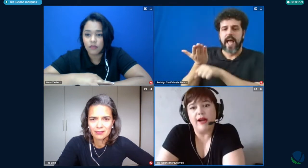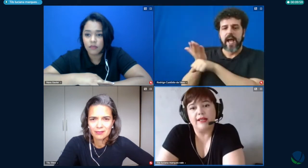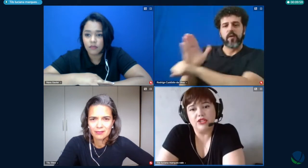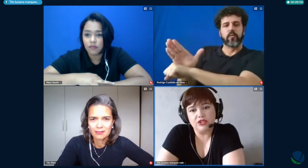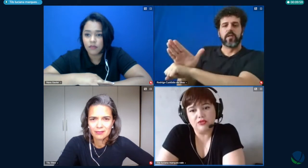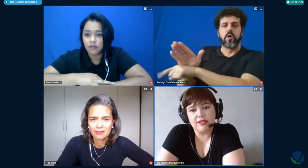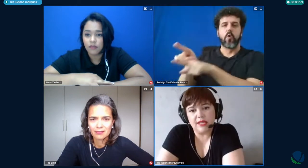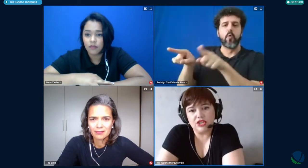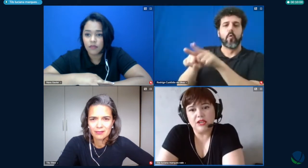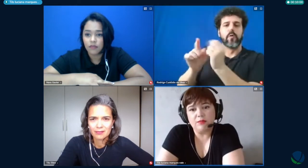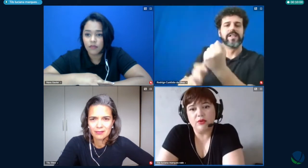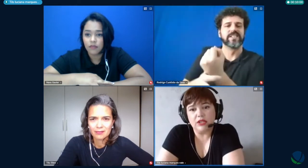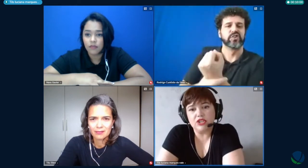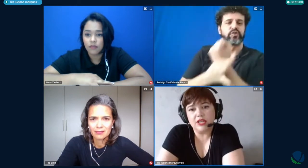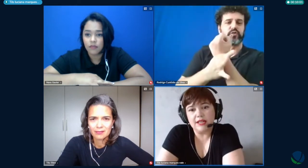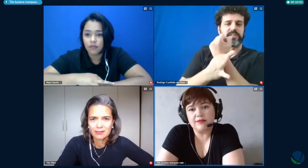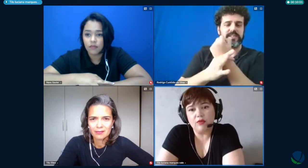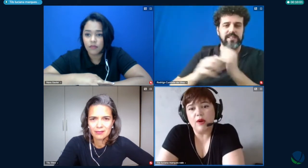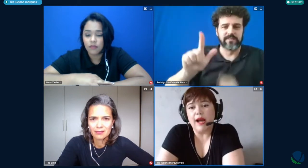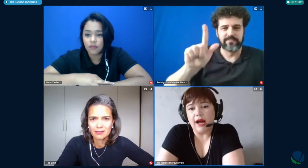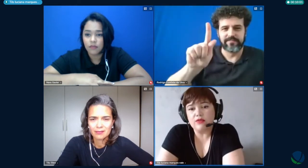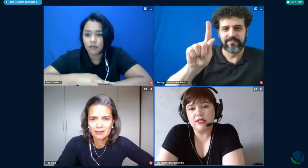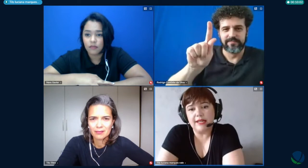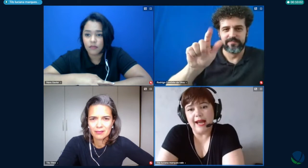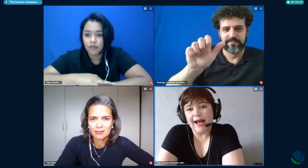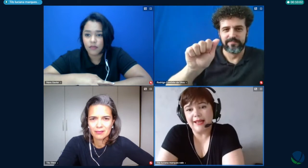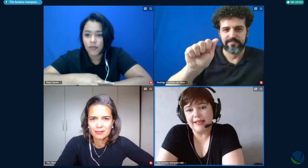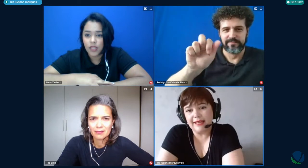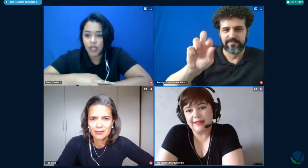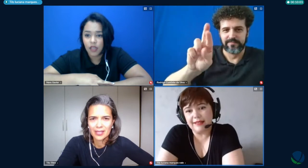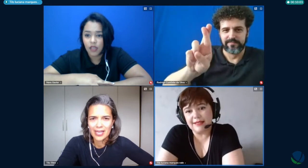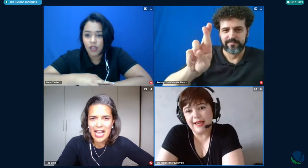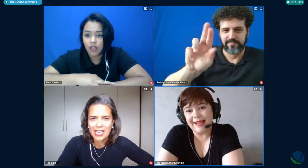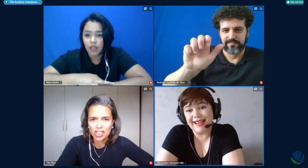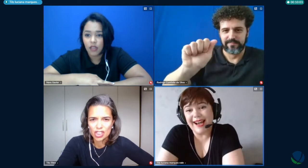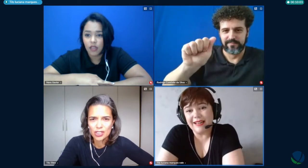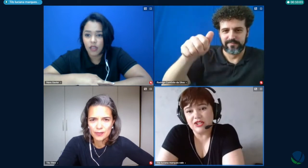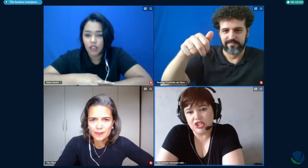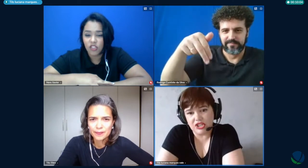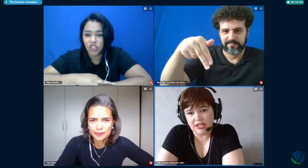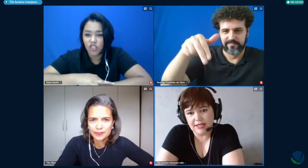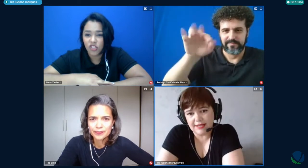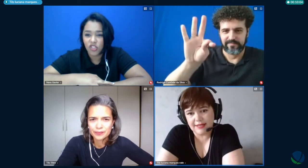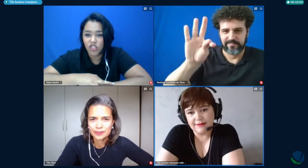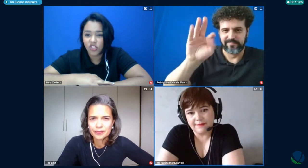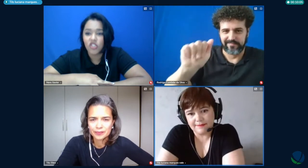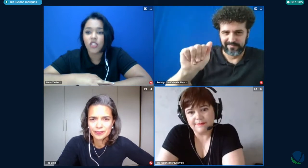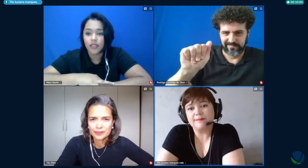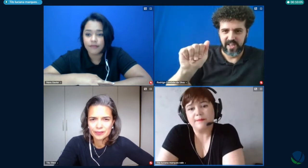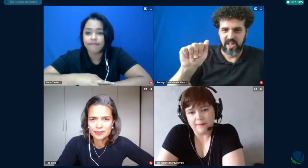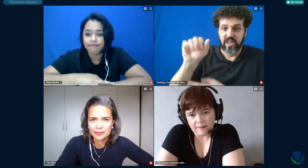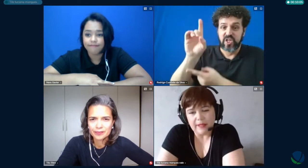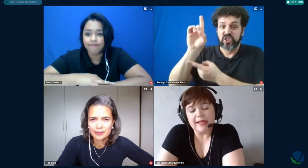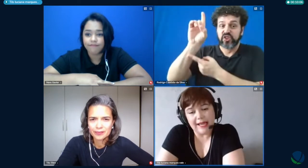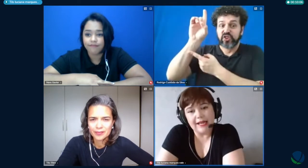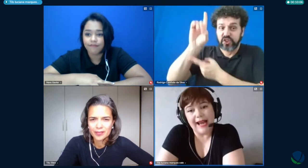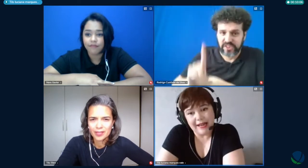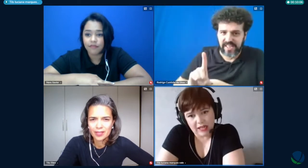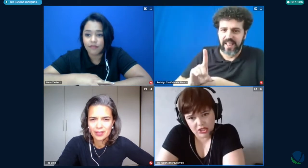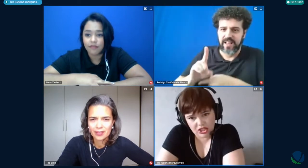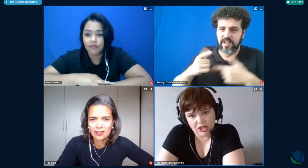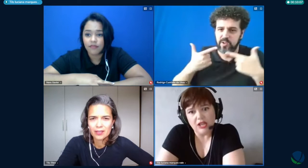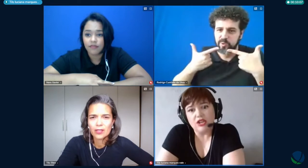processo. Acredito que seja importante que elas vão auxiliar e trazer garantias, que